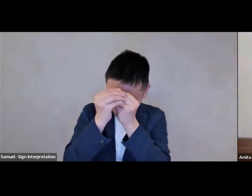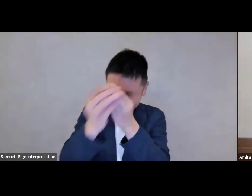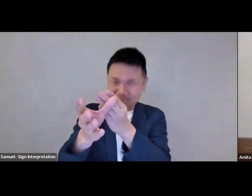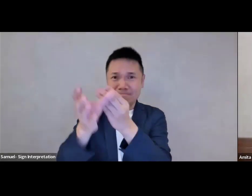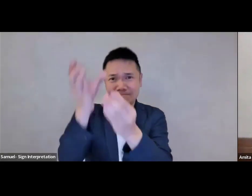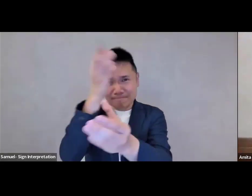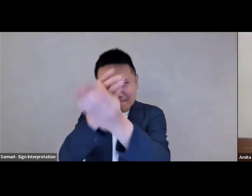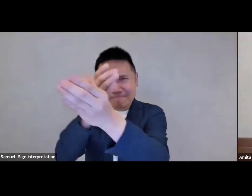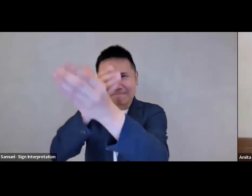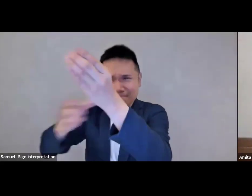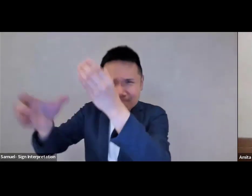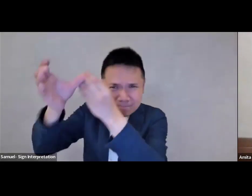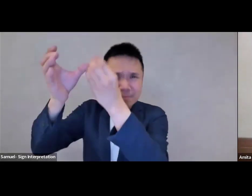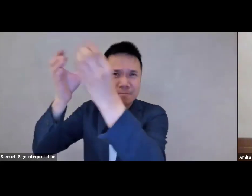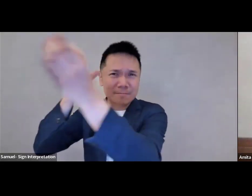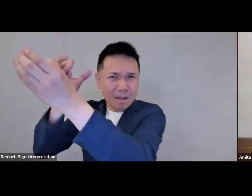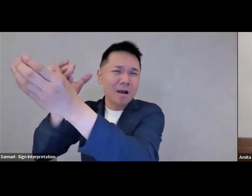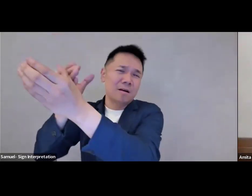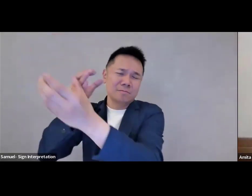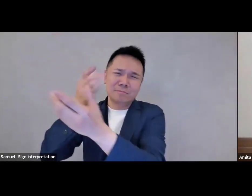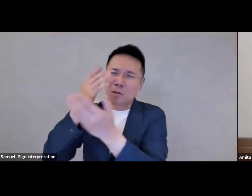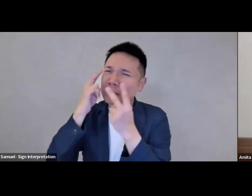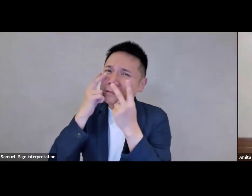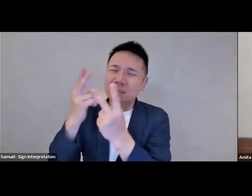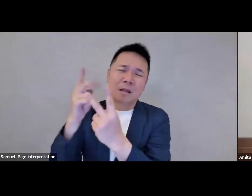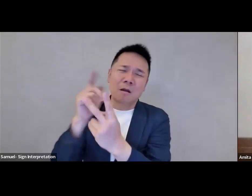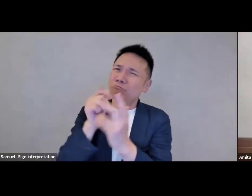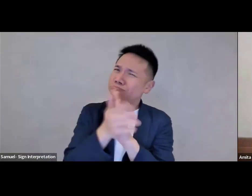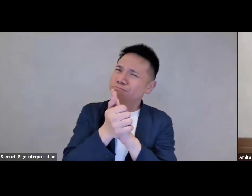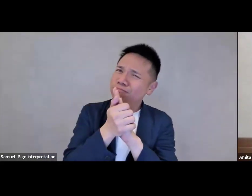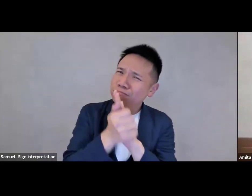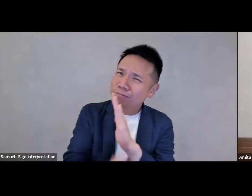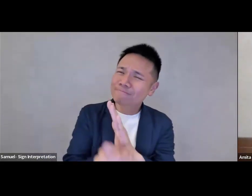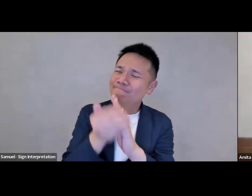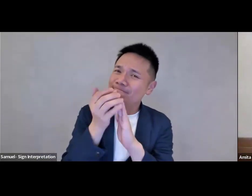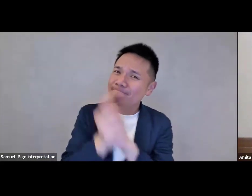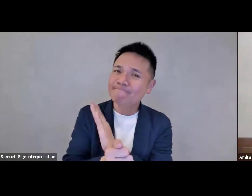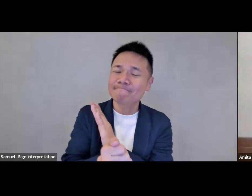很多很多，他有是非常的有才华的，